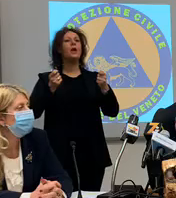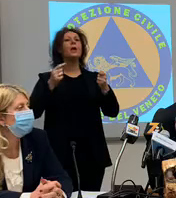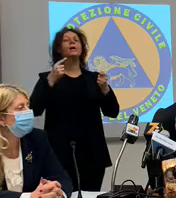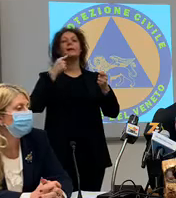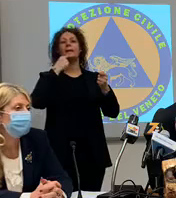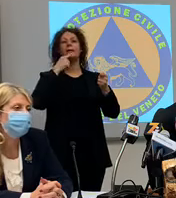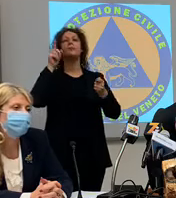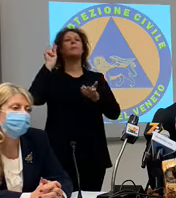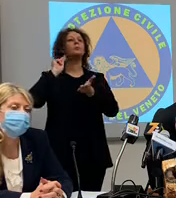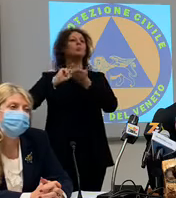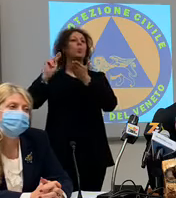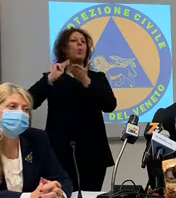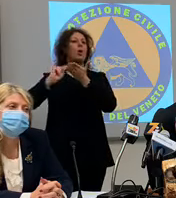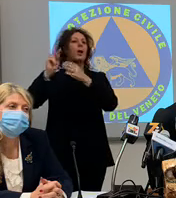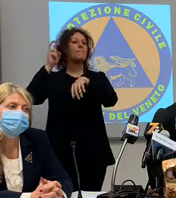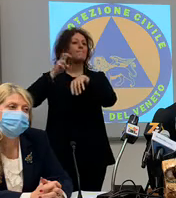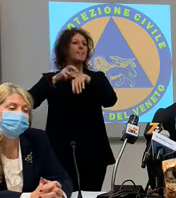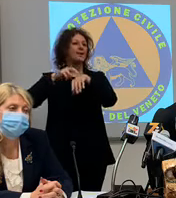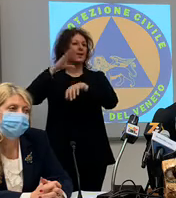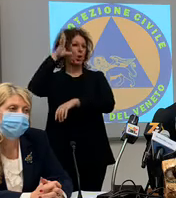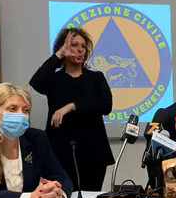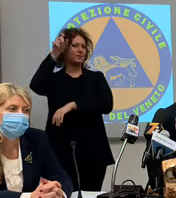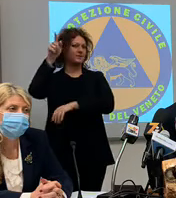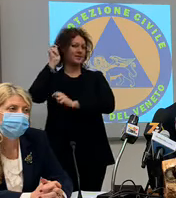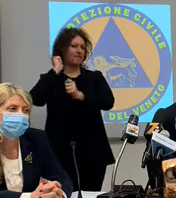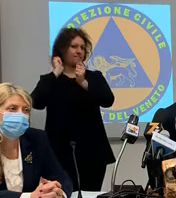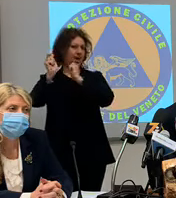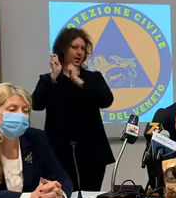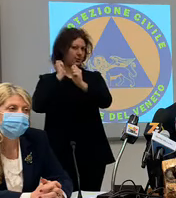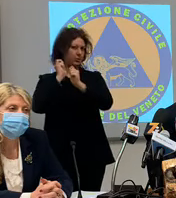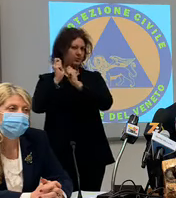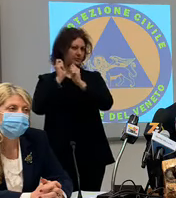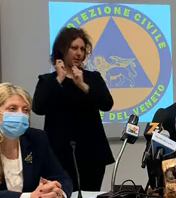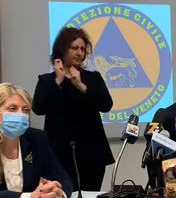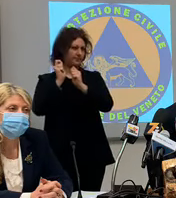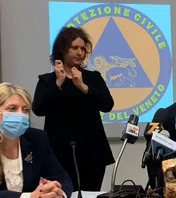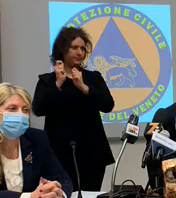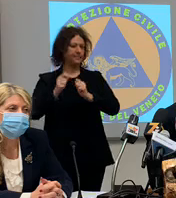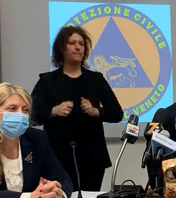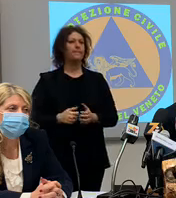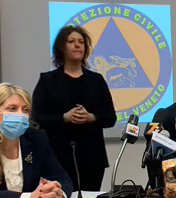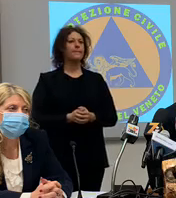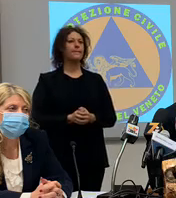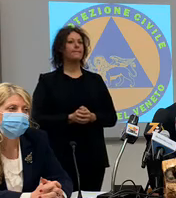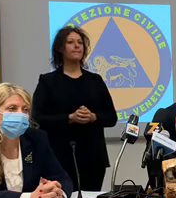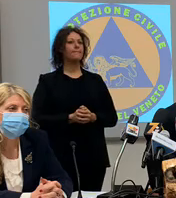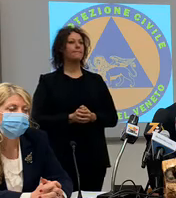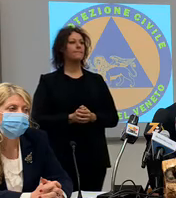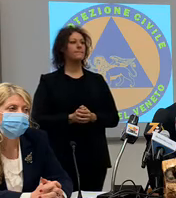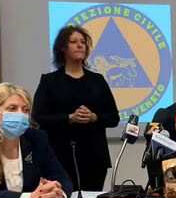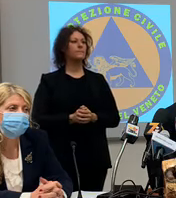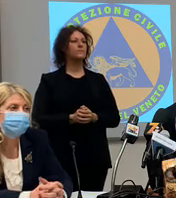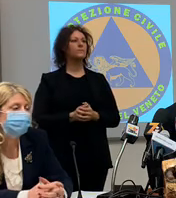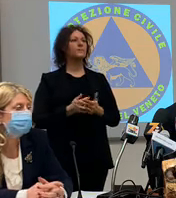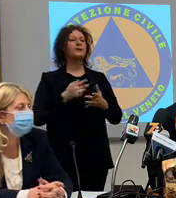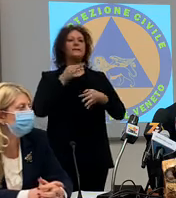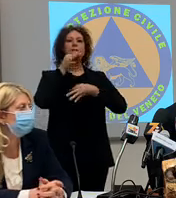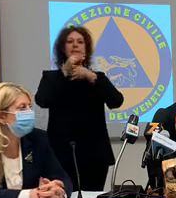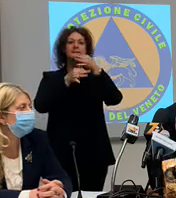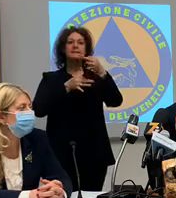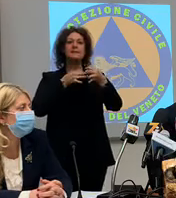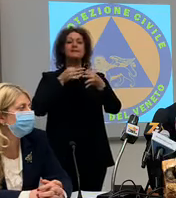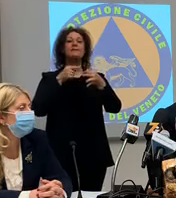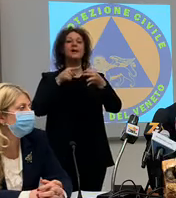di Padova c'è anche l'idea di un coinvolgimento del nuovo policlinico di Padova in